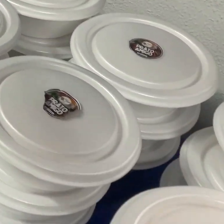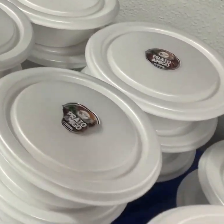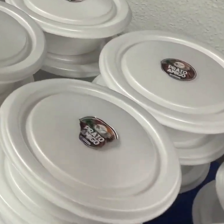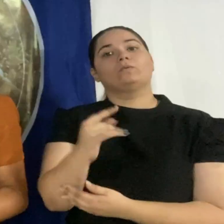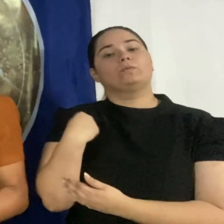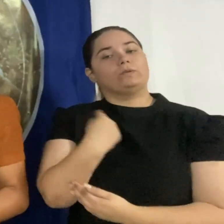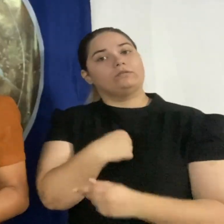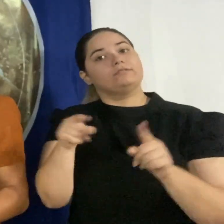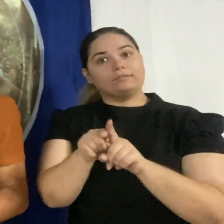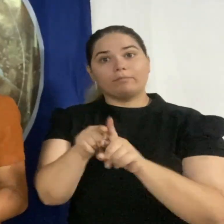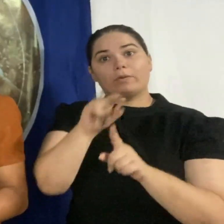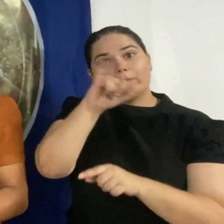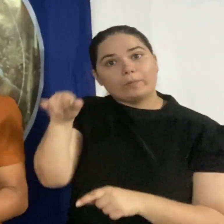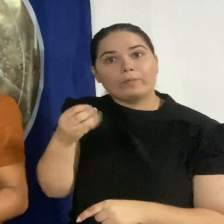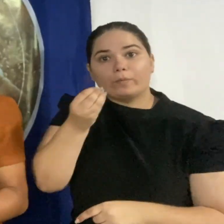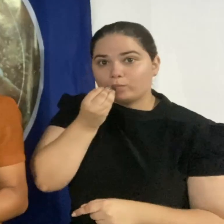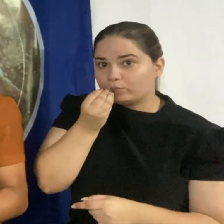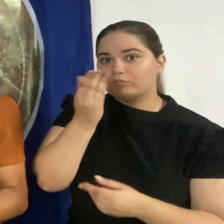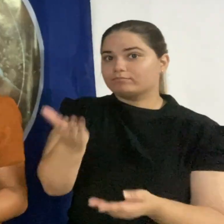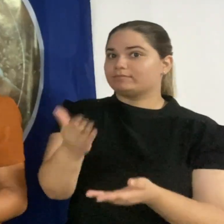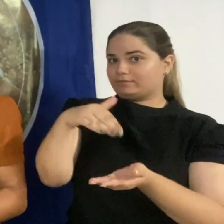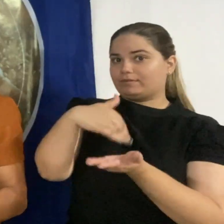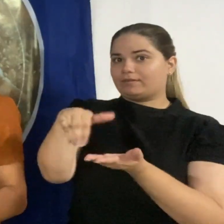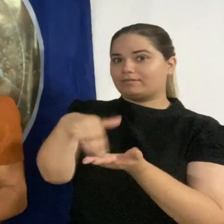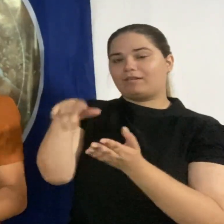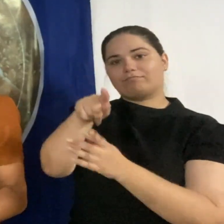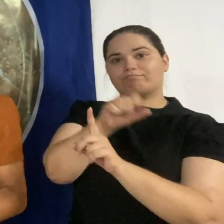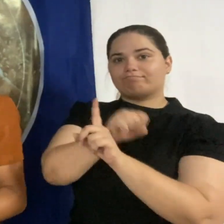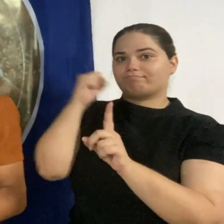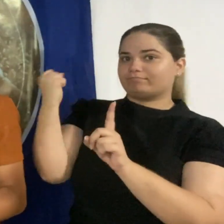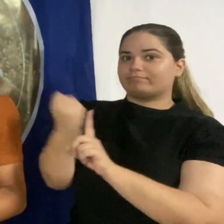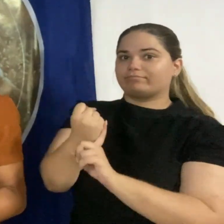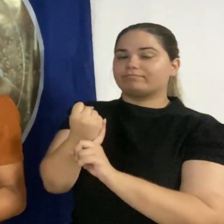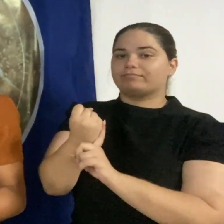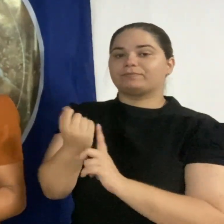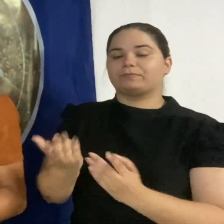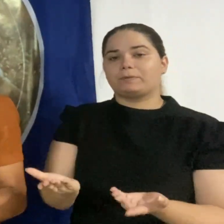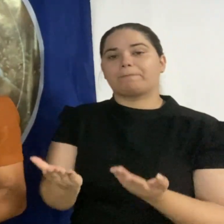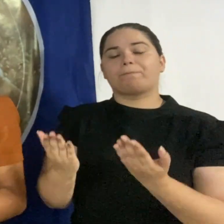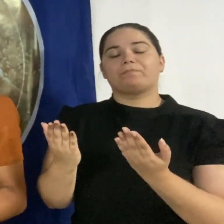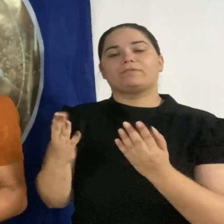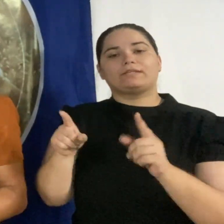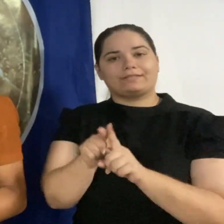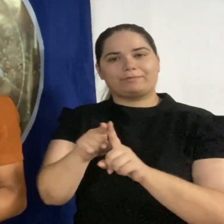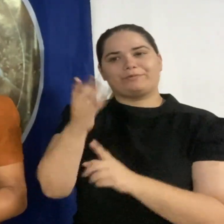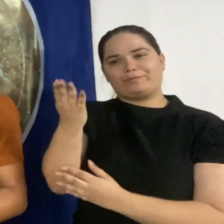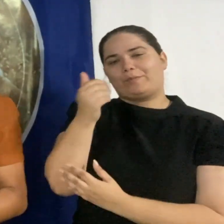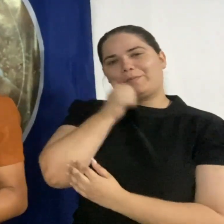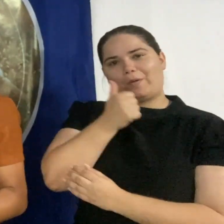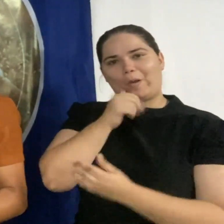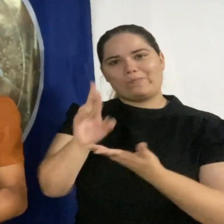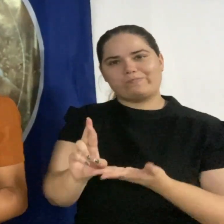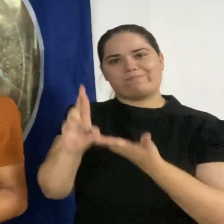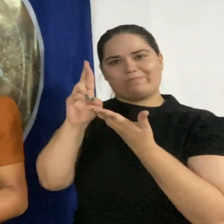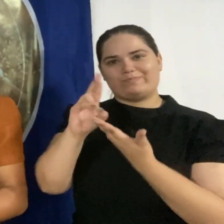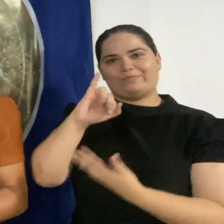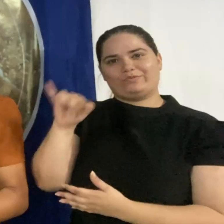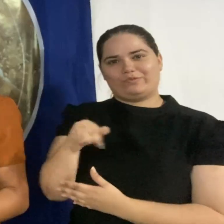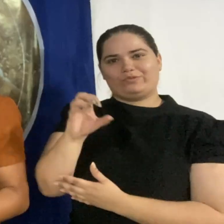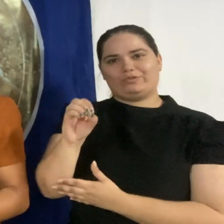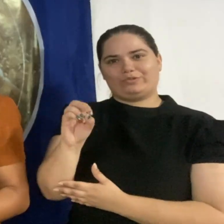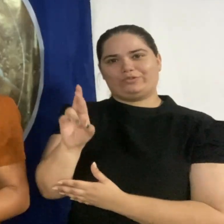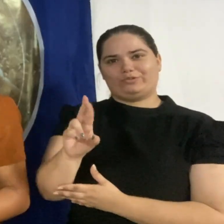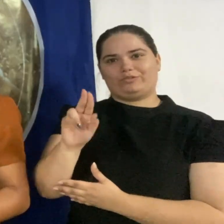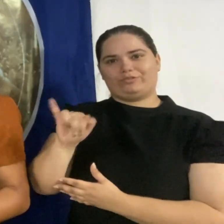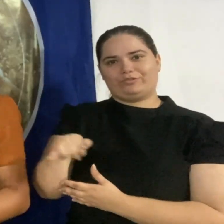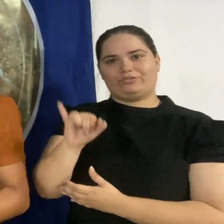ter a oportunidade, através da Secretaria de Assistência Social, né, que tem a Georgiana Grangeiro como secretária, de